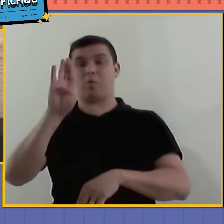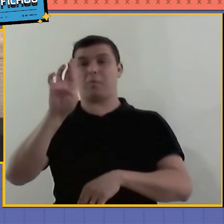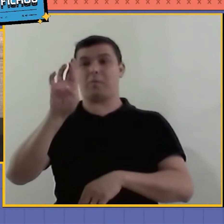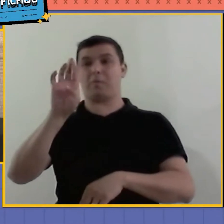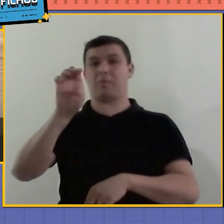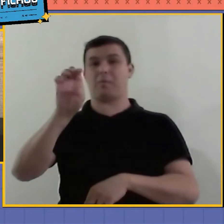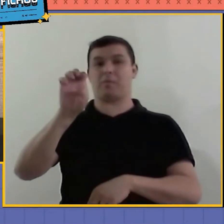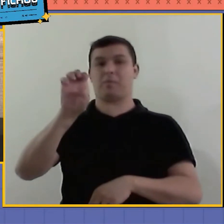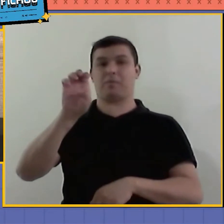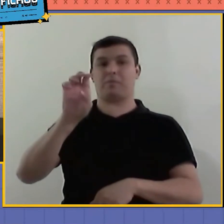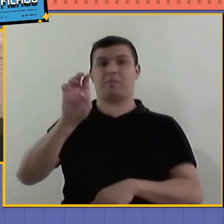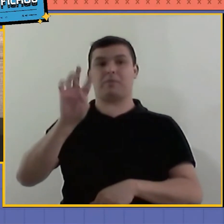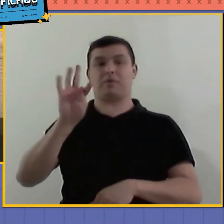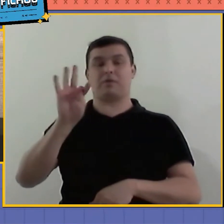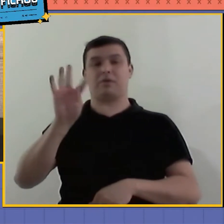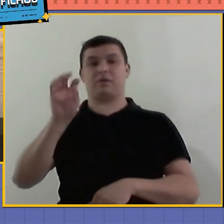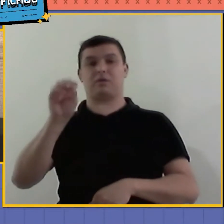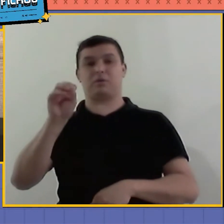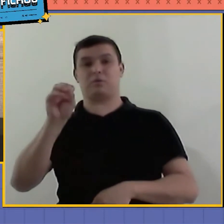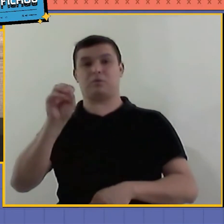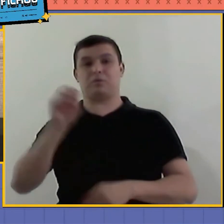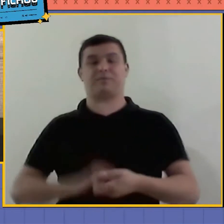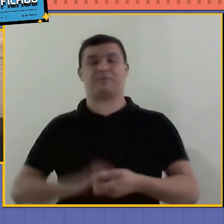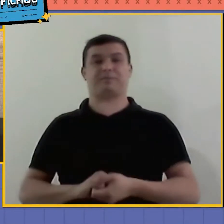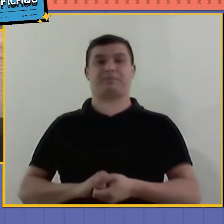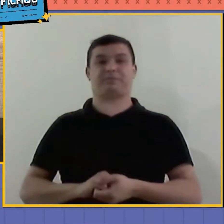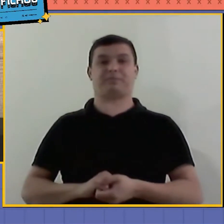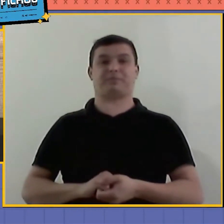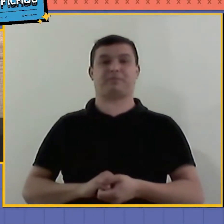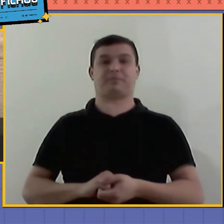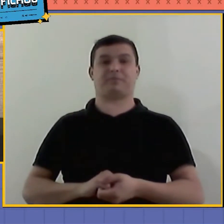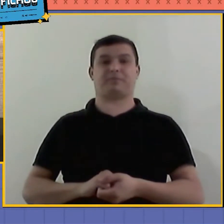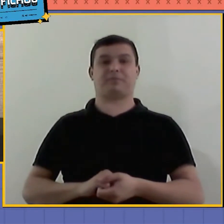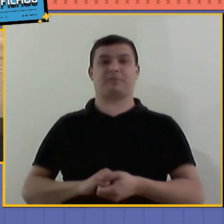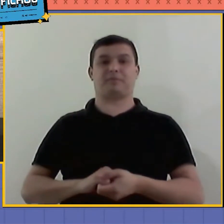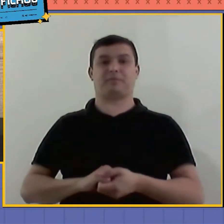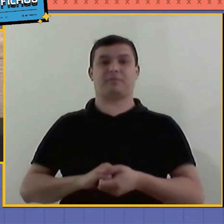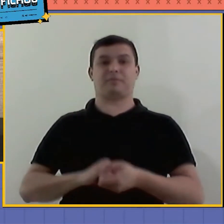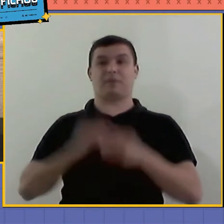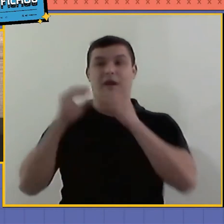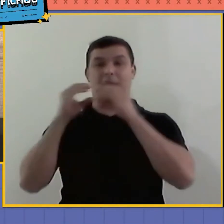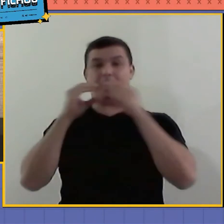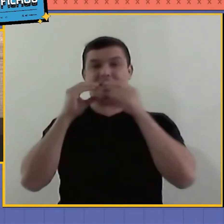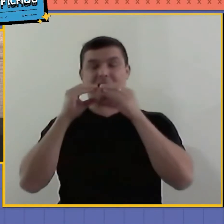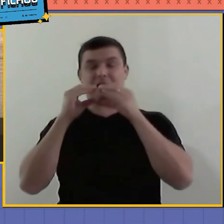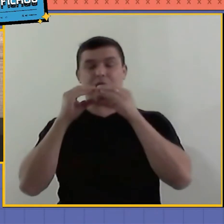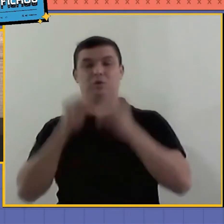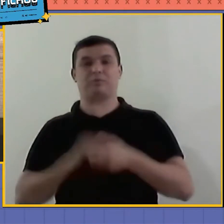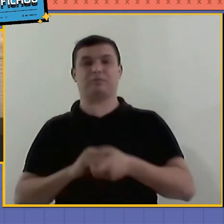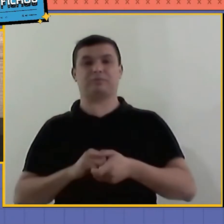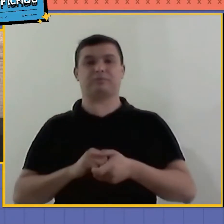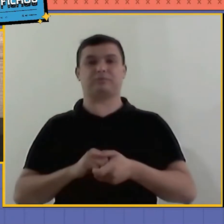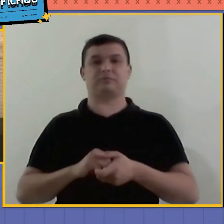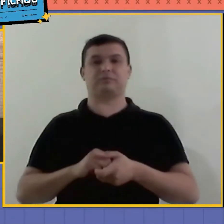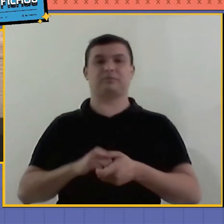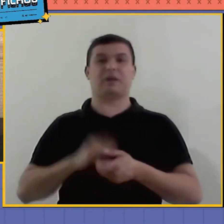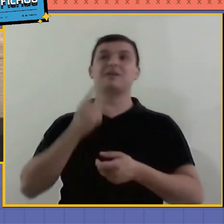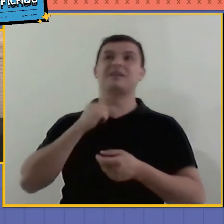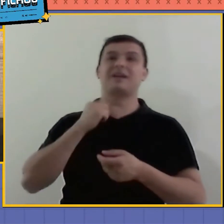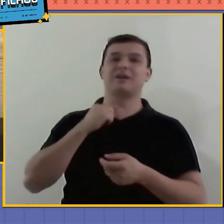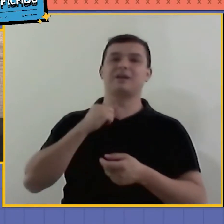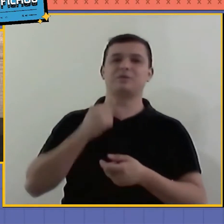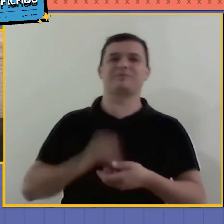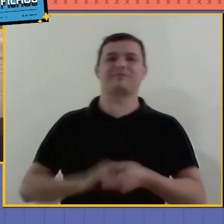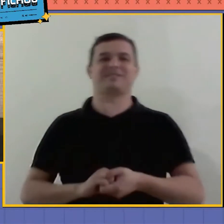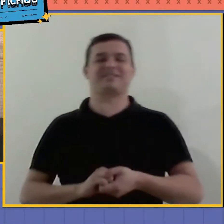bolinho de milho com queijo branco e café quem é mineiro como eu sabe como isso é bom né Aí chamei